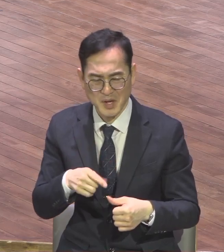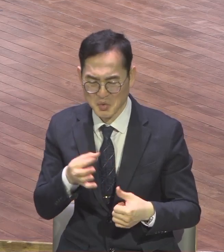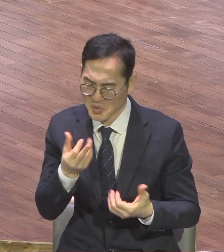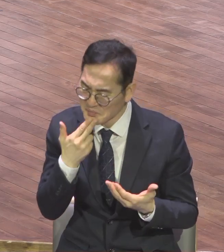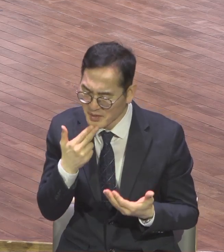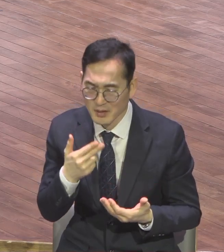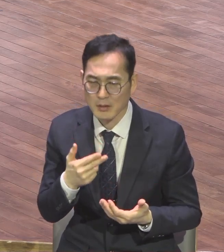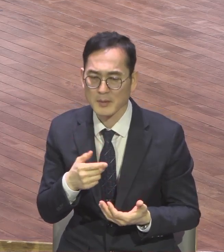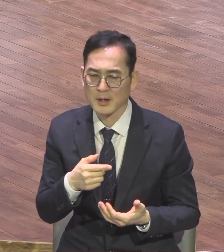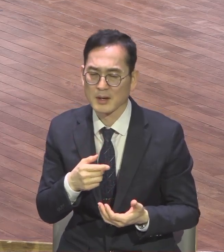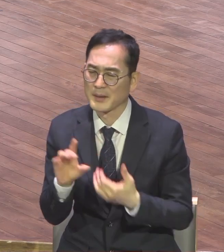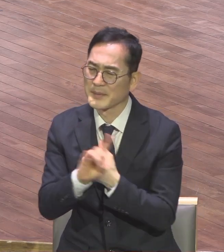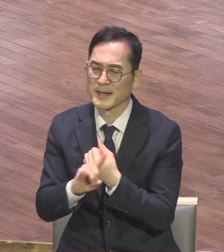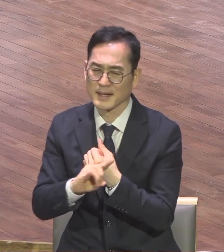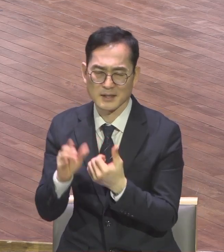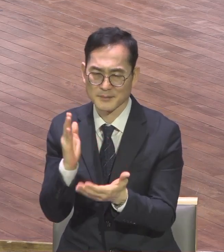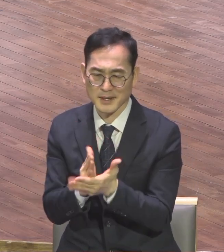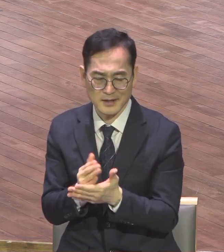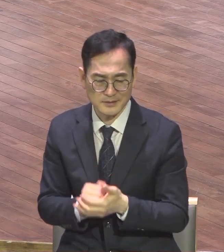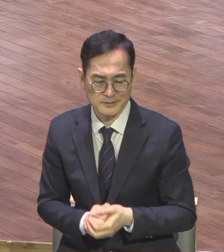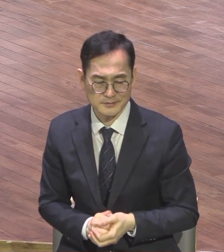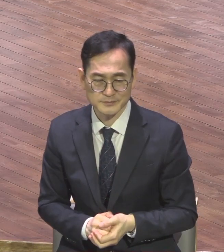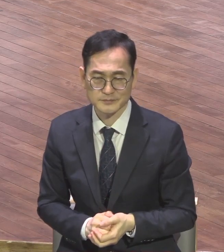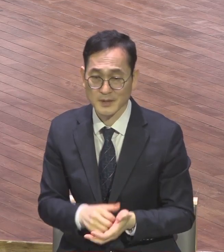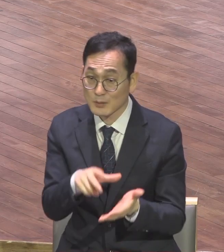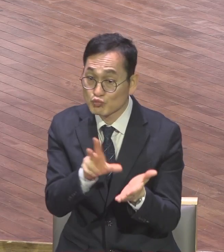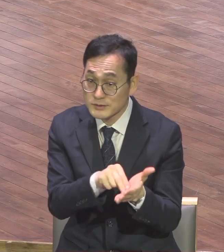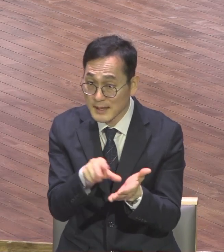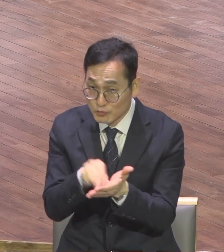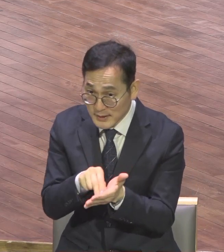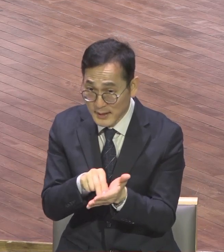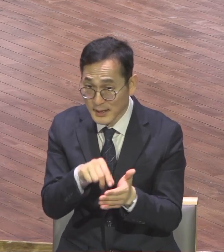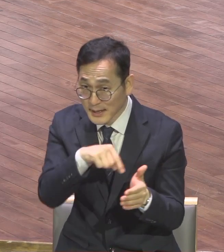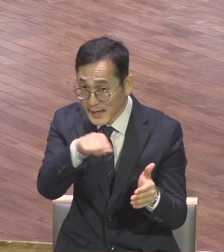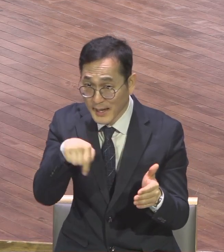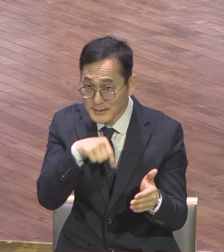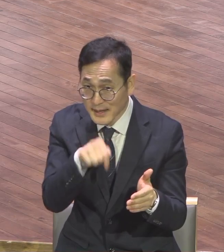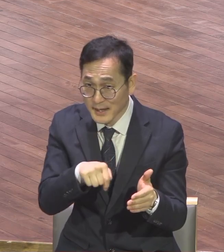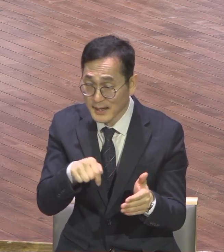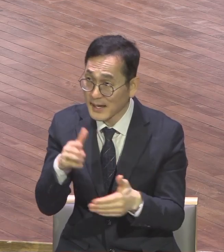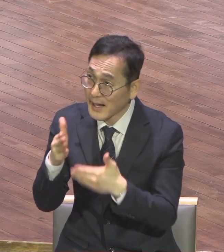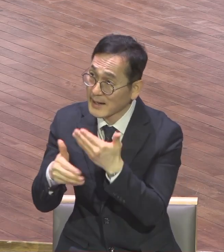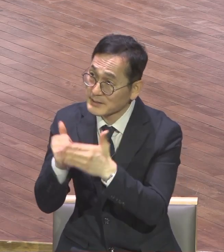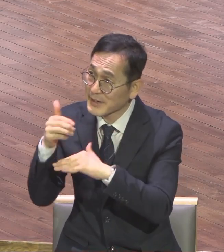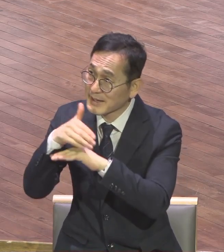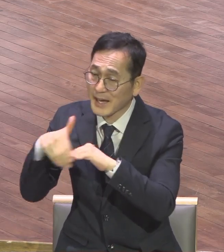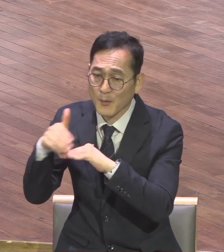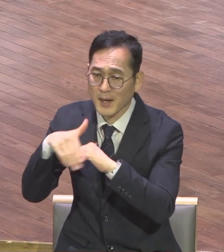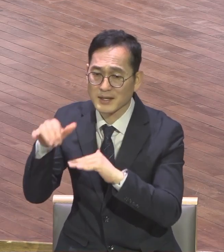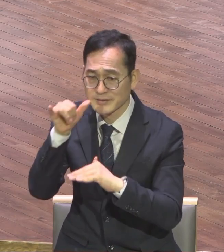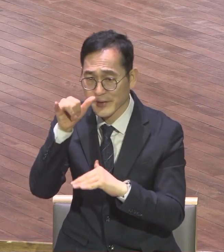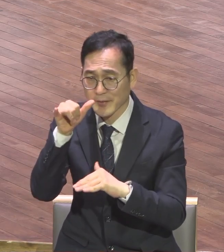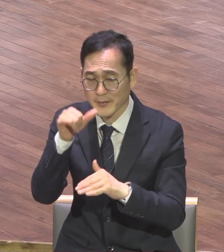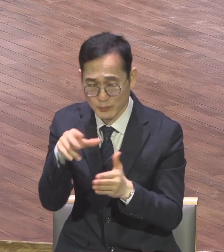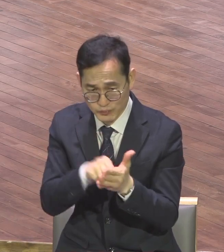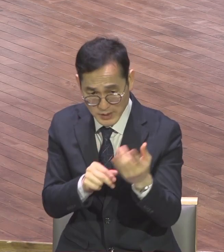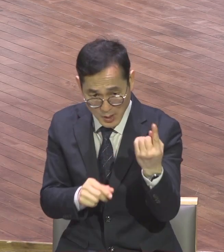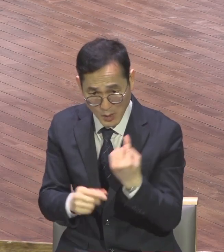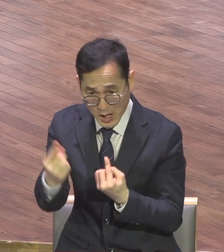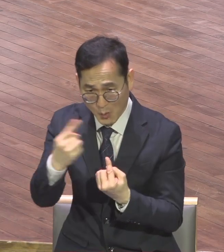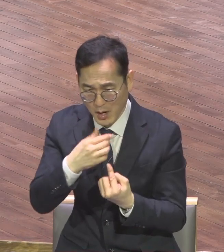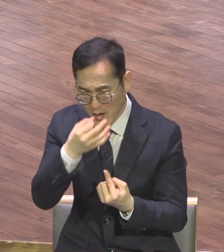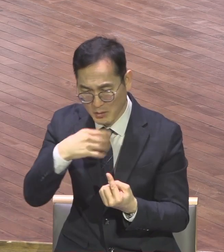변명하지 마세요. 문제와 사건 속에 하나님의 놀라운 뜻과 계획이 다